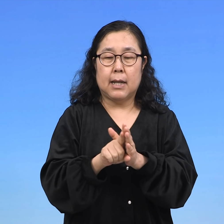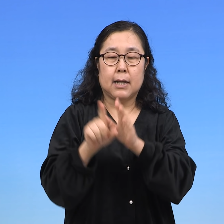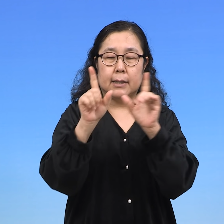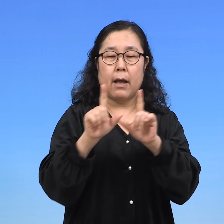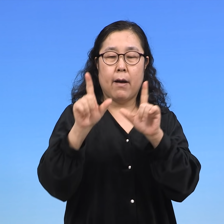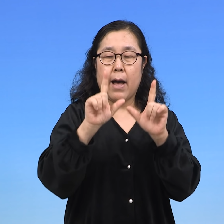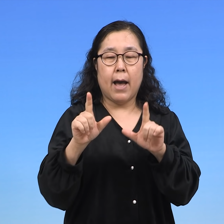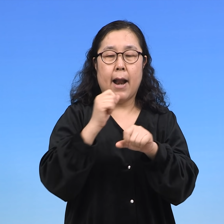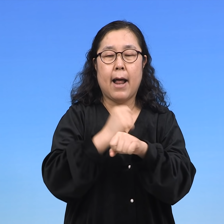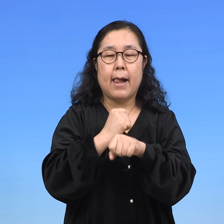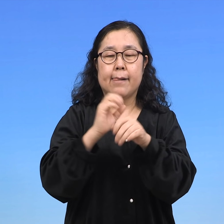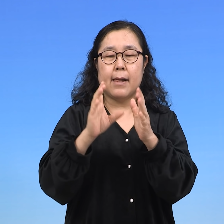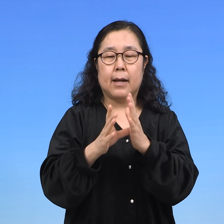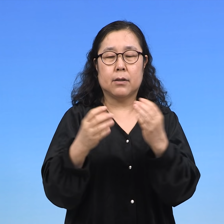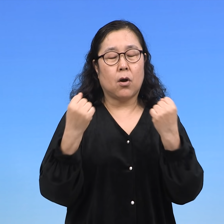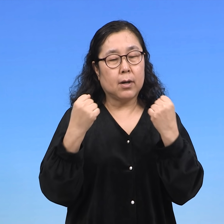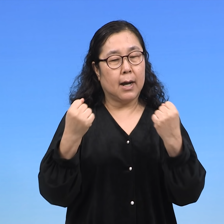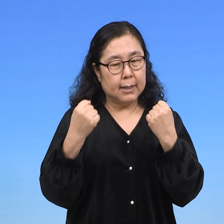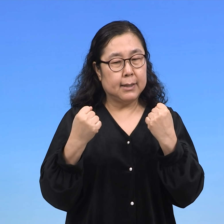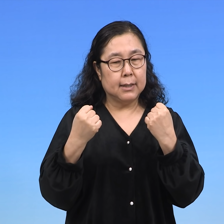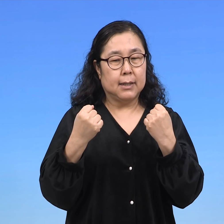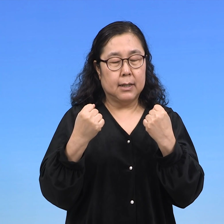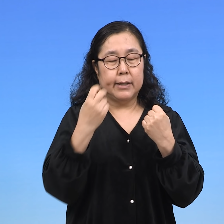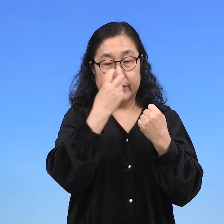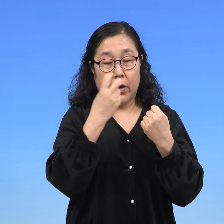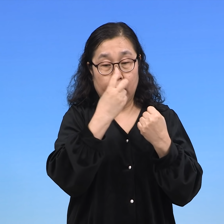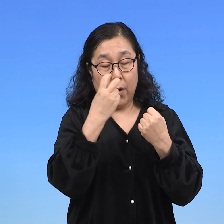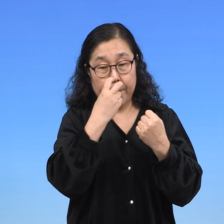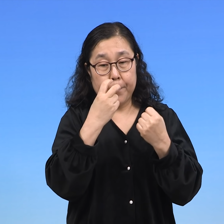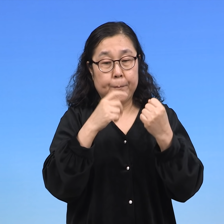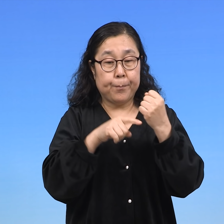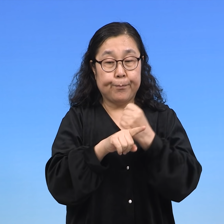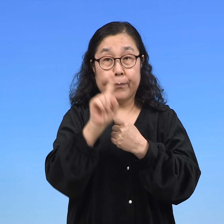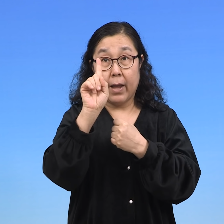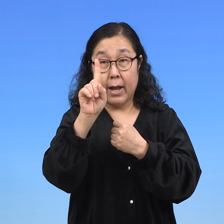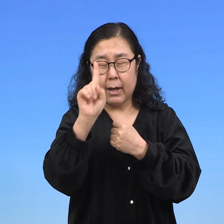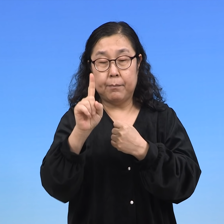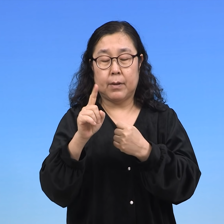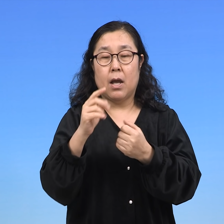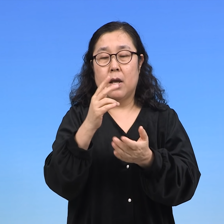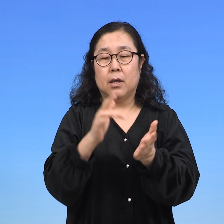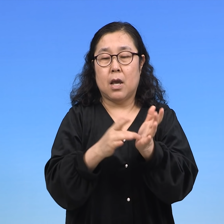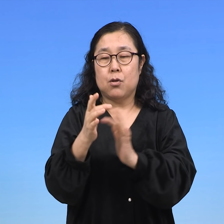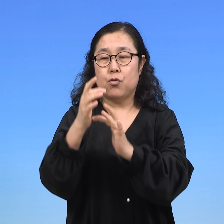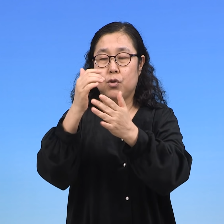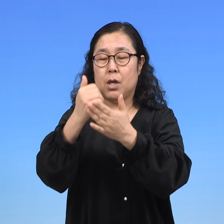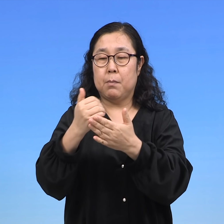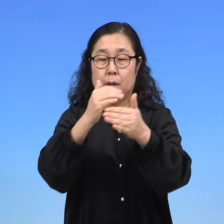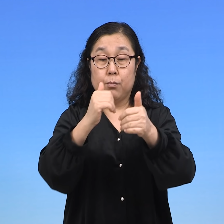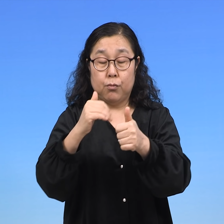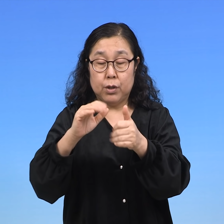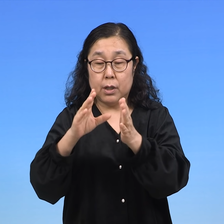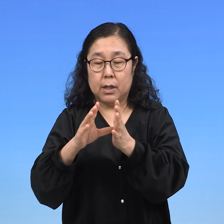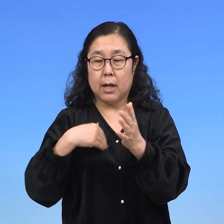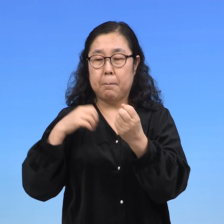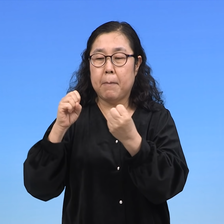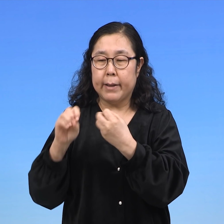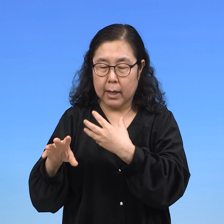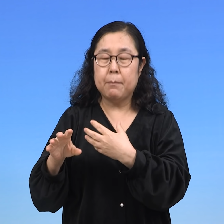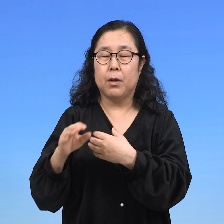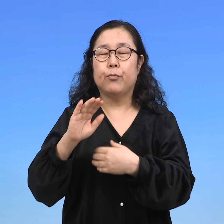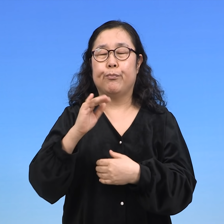주님이 부르실 때 그 부르심에 대한 반응이 있다면 그건 건강한 제자의 모습이다, 이렇게 말씀을 드릴 수가 있는